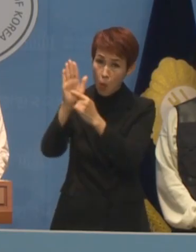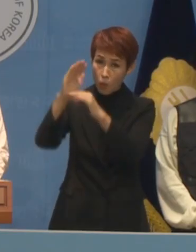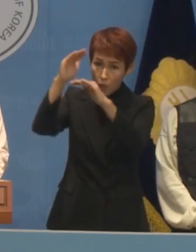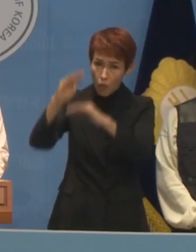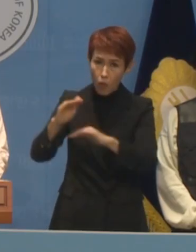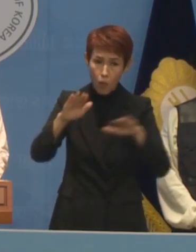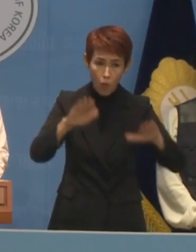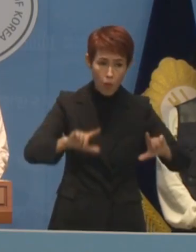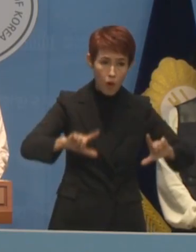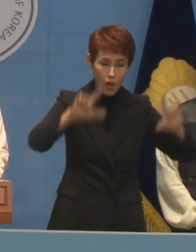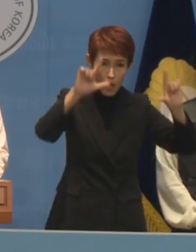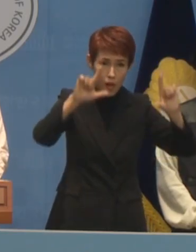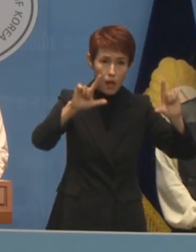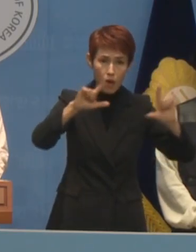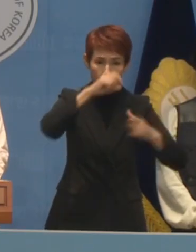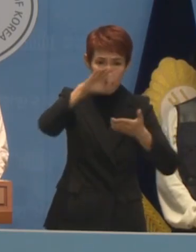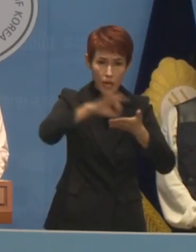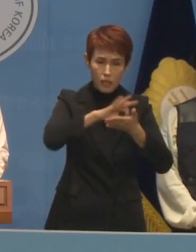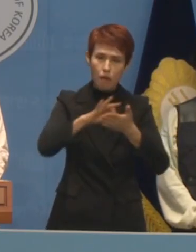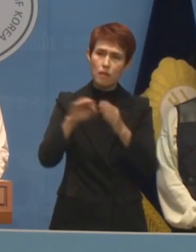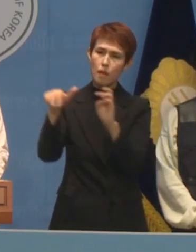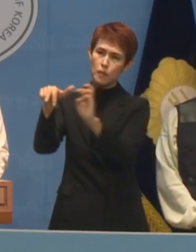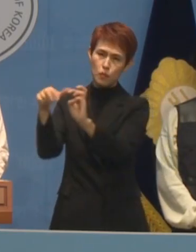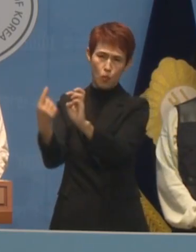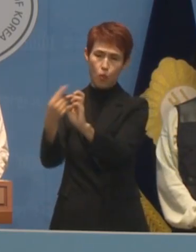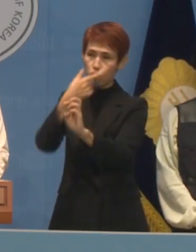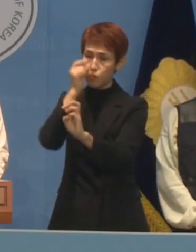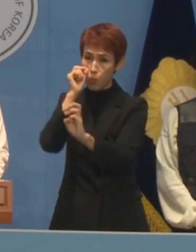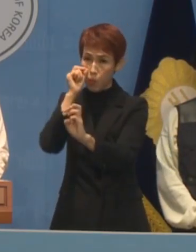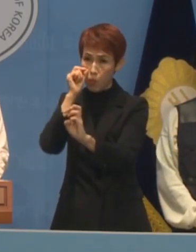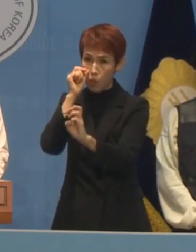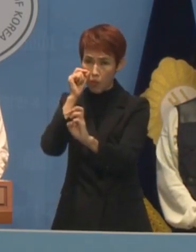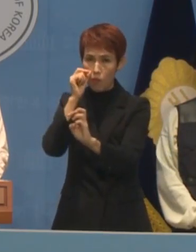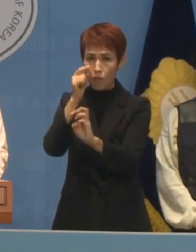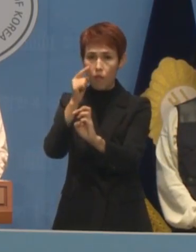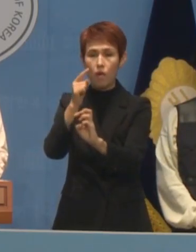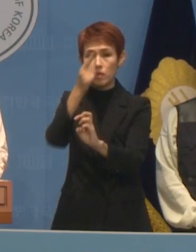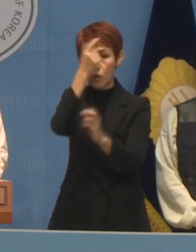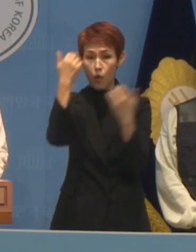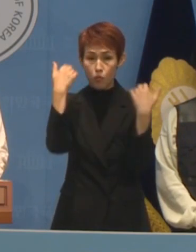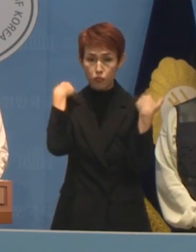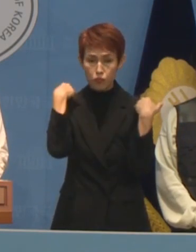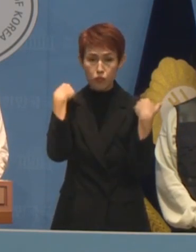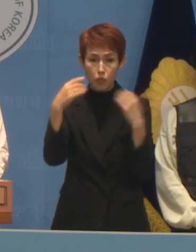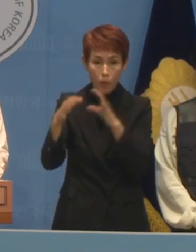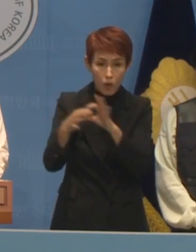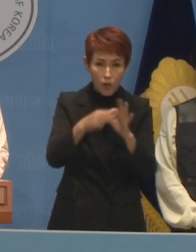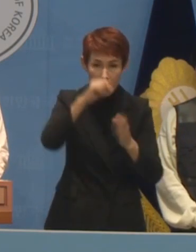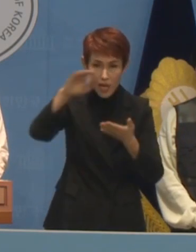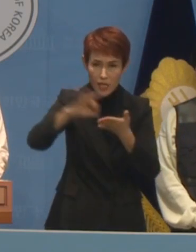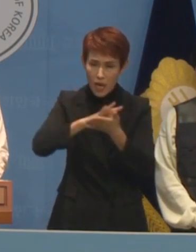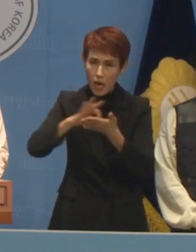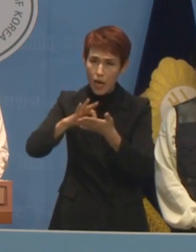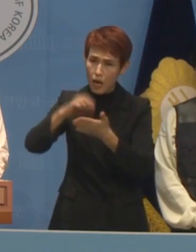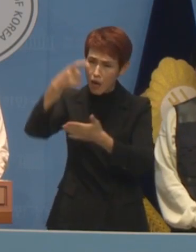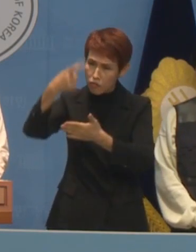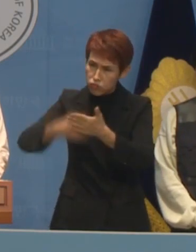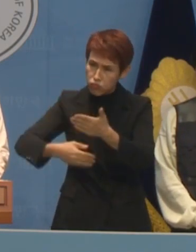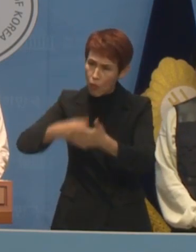원 가까이 부족할 것을 예측, 이를 이유로 정부 부처의 예산마저 옥죄고 있는지